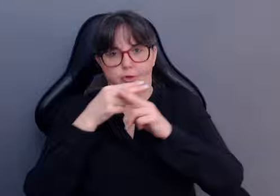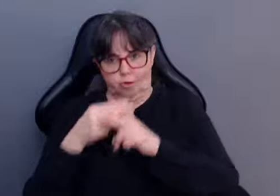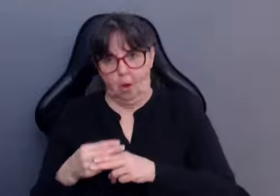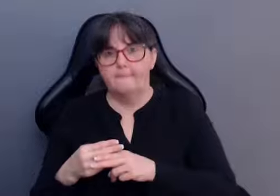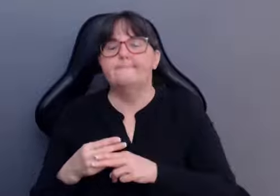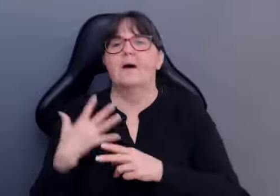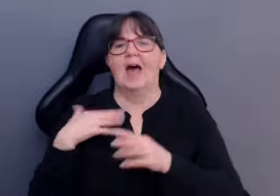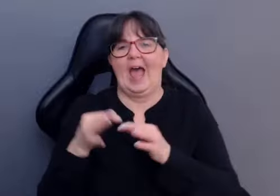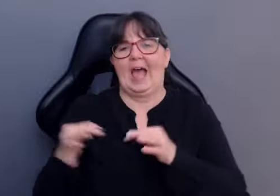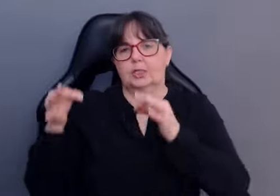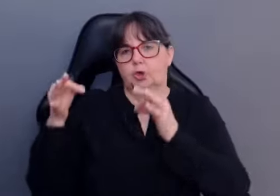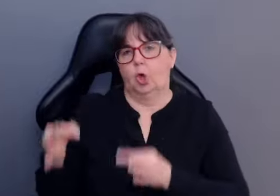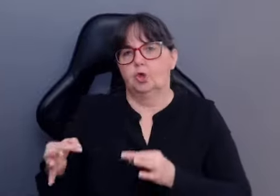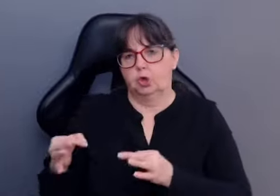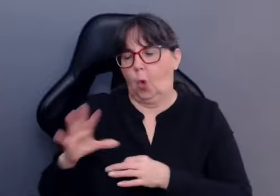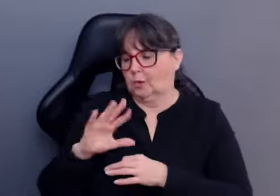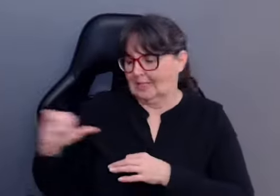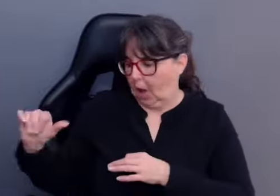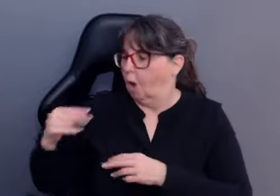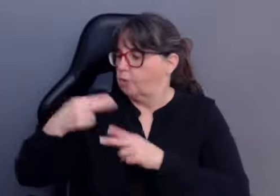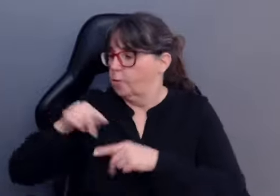résolution du conseil d'administration.